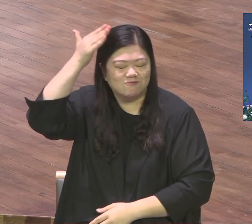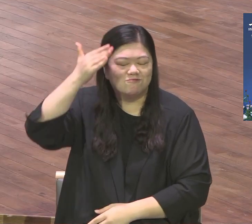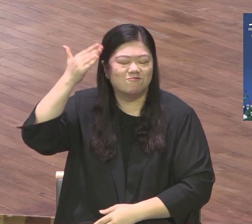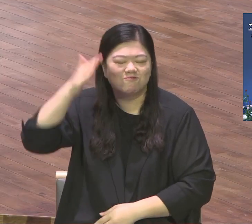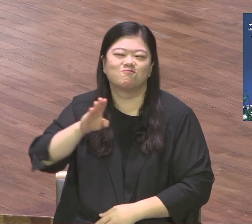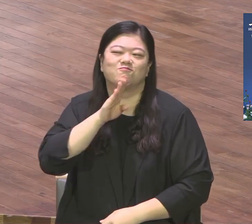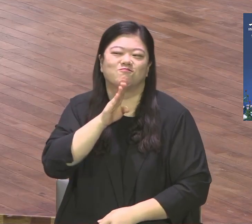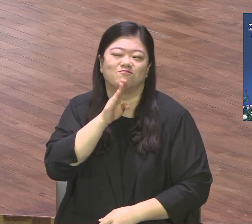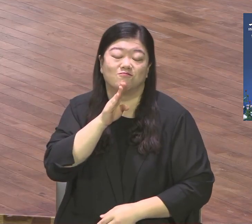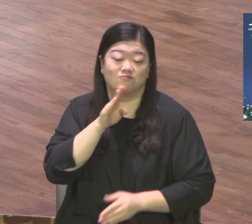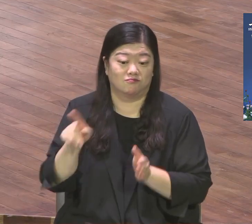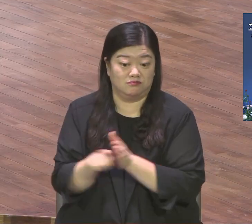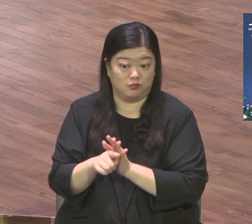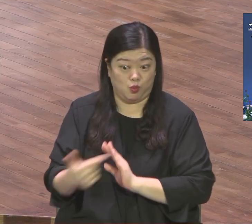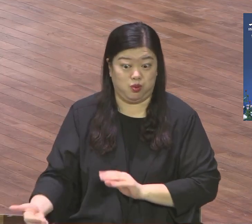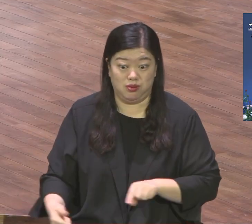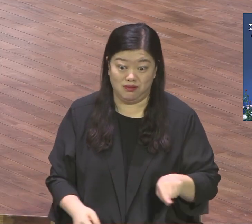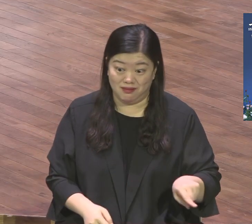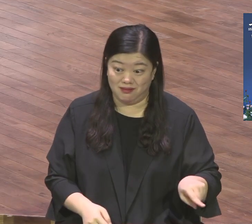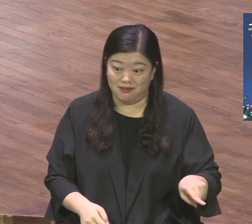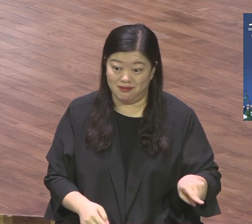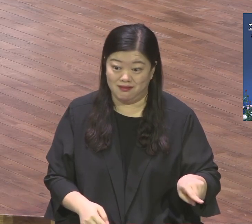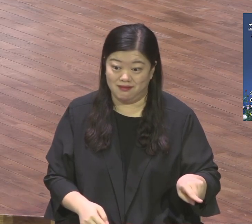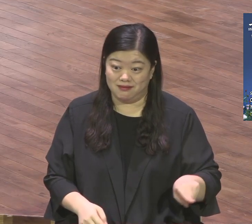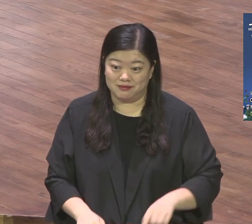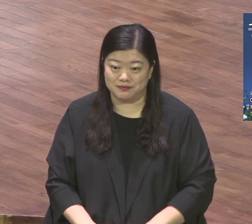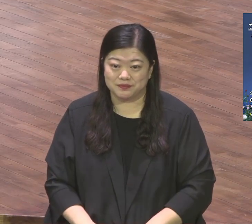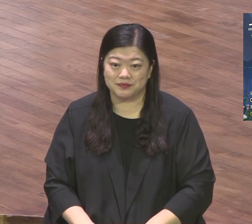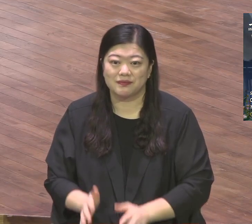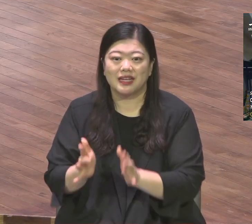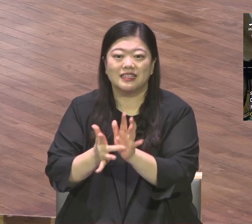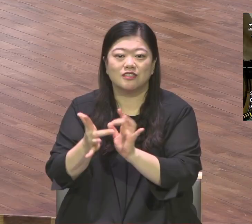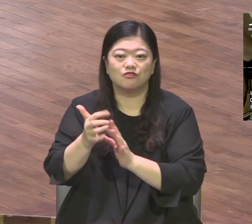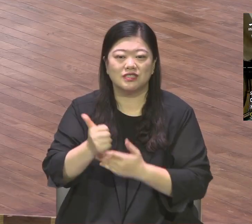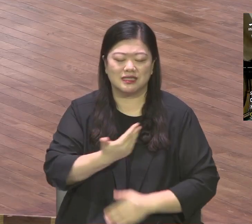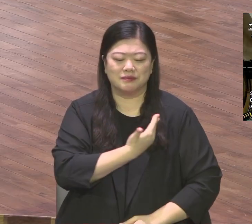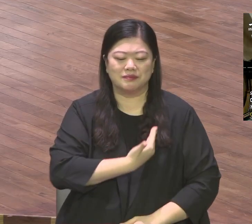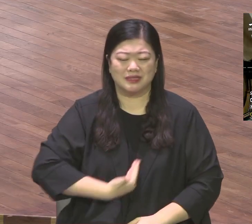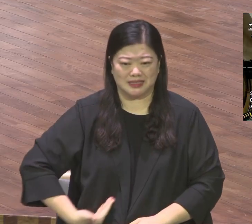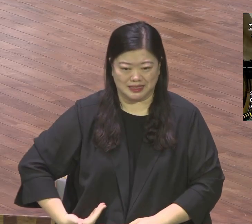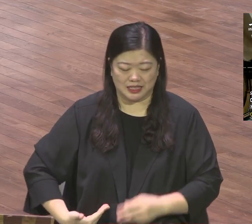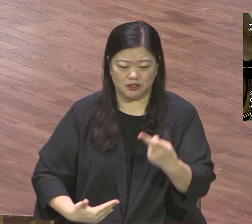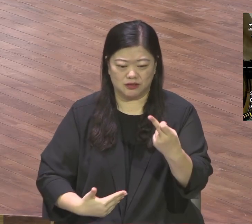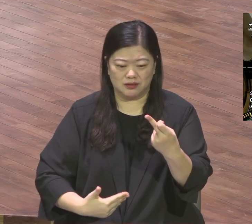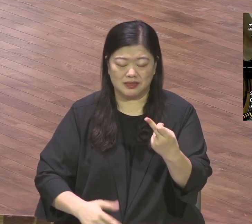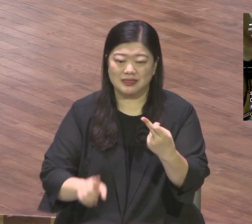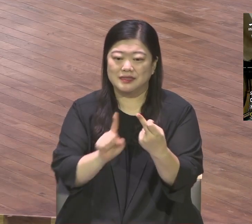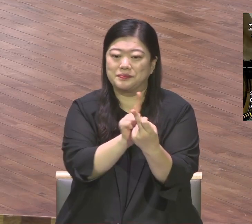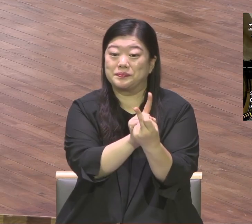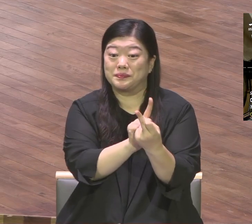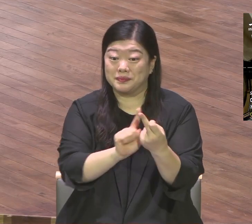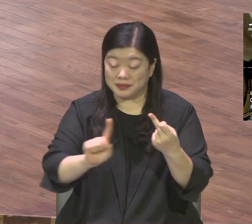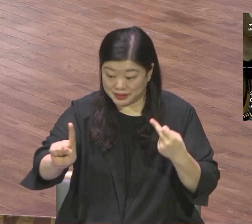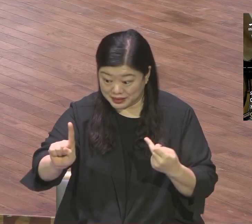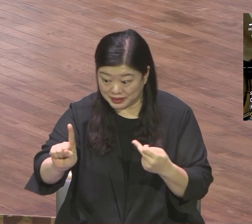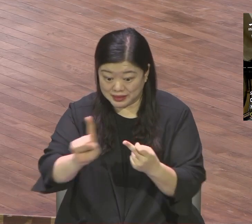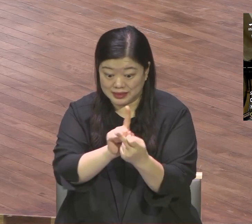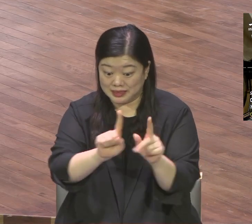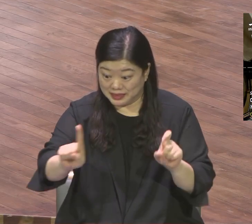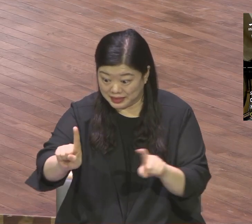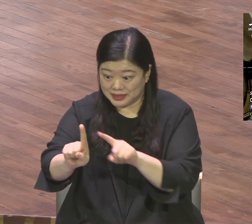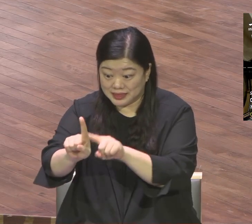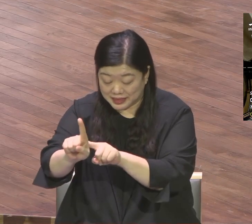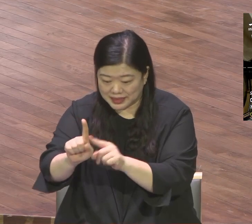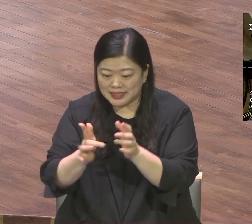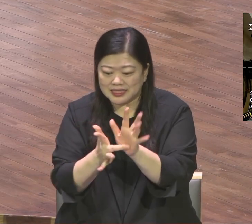많았지만은 요한복음 13장 23절에 보면 예수의 제자 중 하나 곧 그가 사랑하시는 자가 예수의 품에